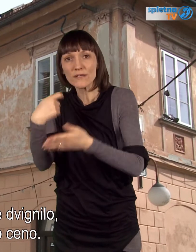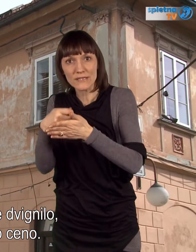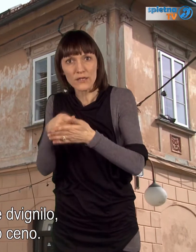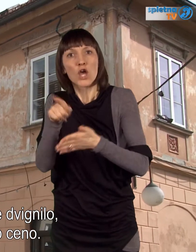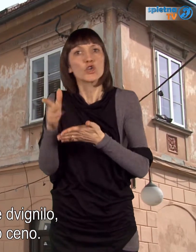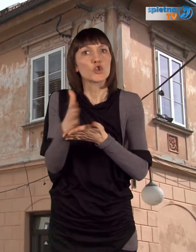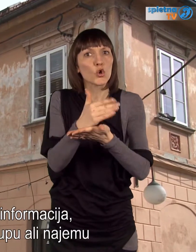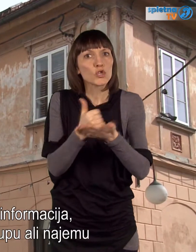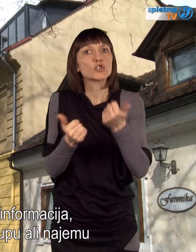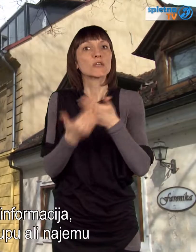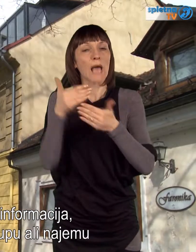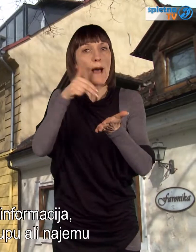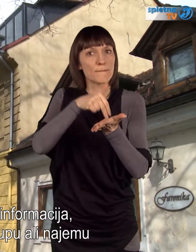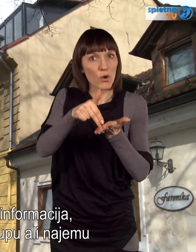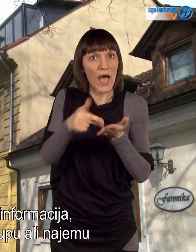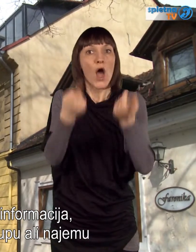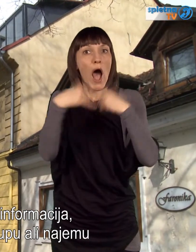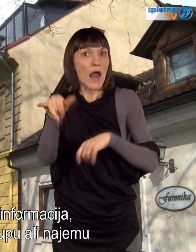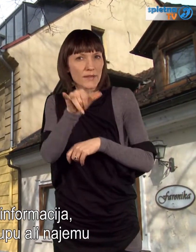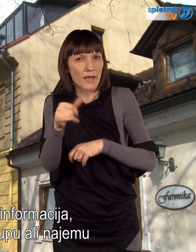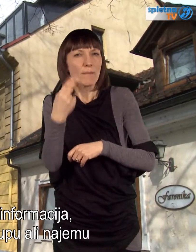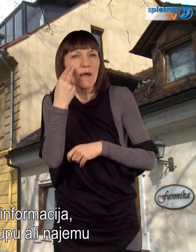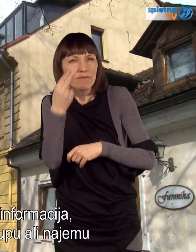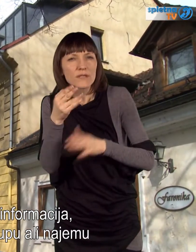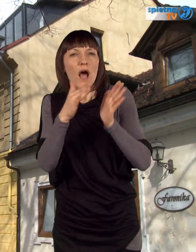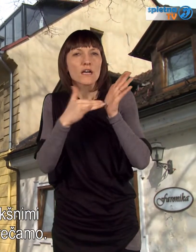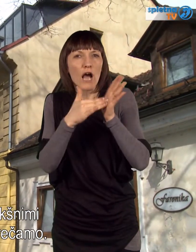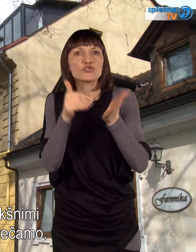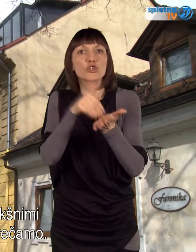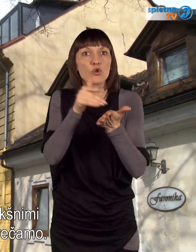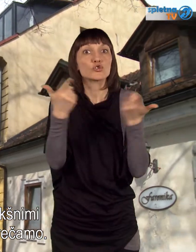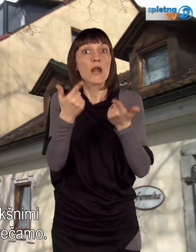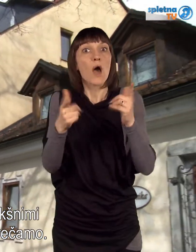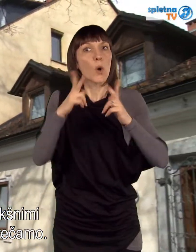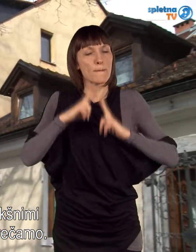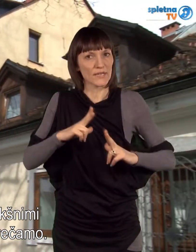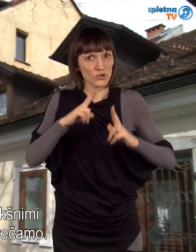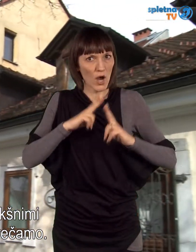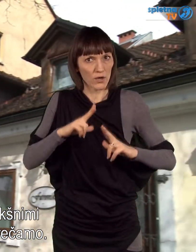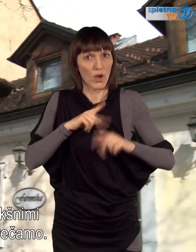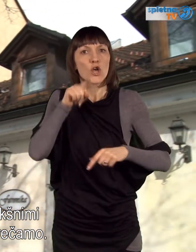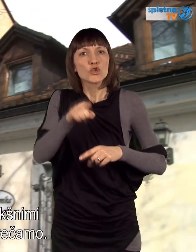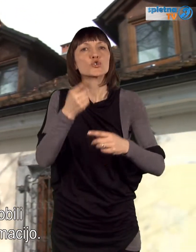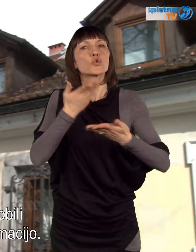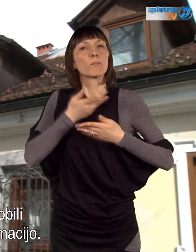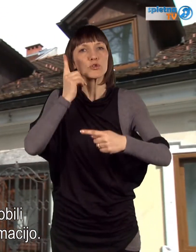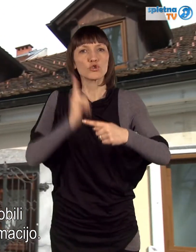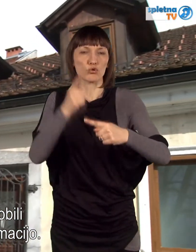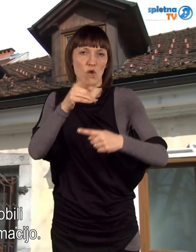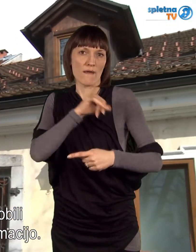bo pri samem nakupu prodaji ali pri najemu boš lahko videl, s kakšnimi stroški se lahko srečamo. In tukaj boš dobil relevantno